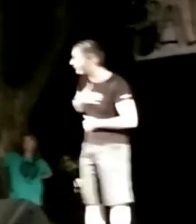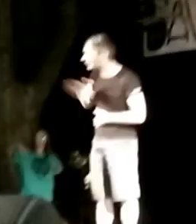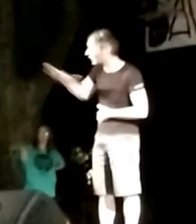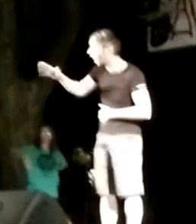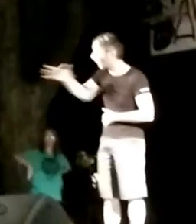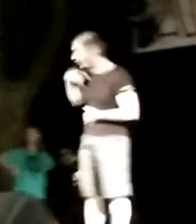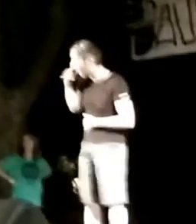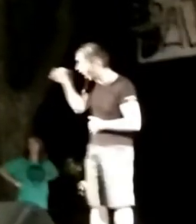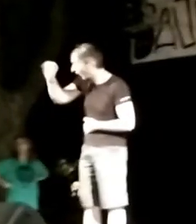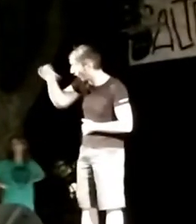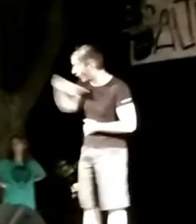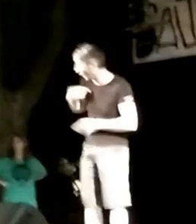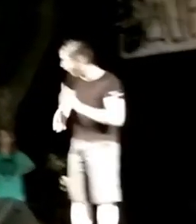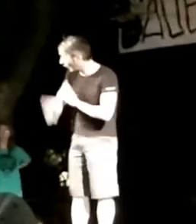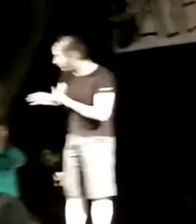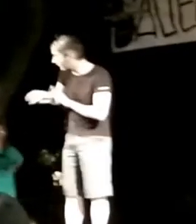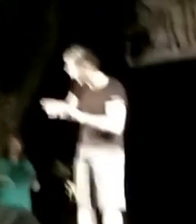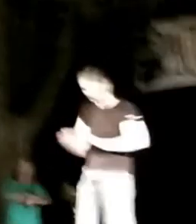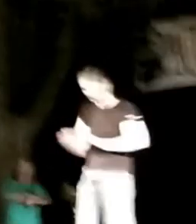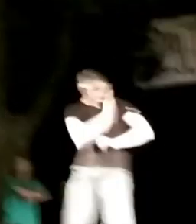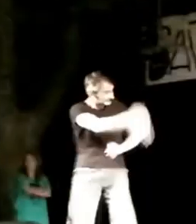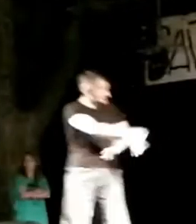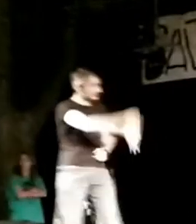He de continuar netejant? Hi ha vist